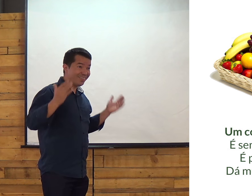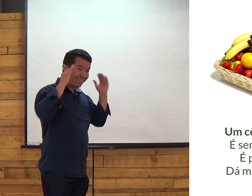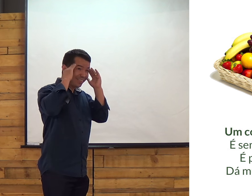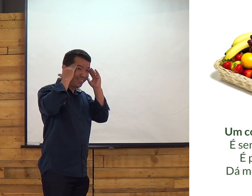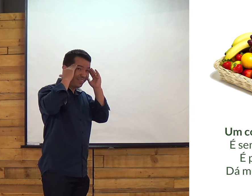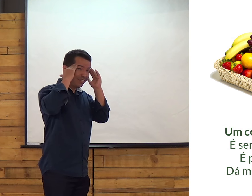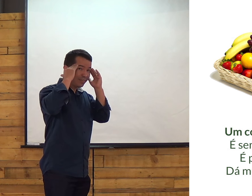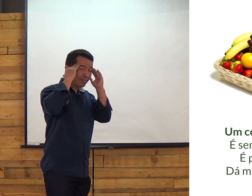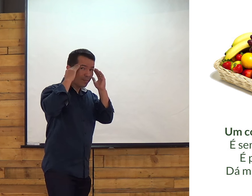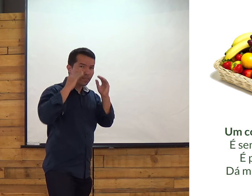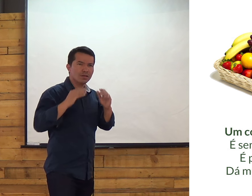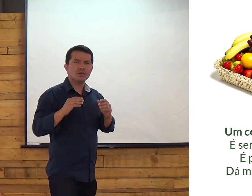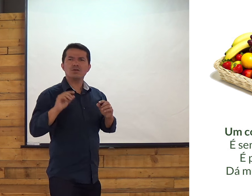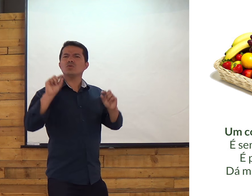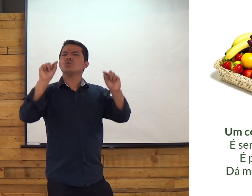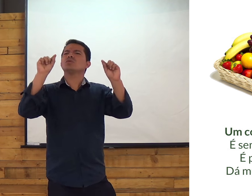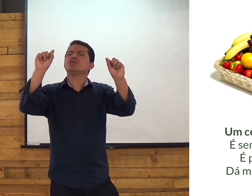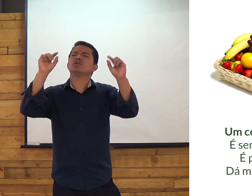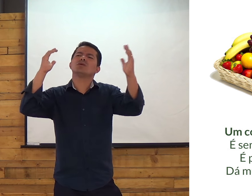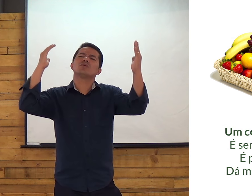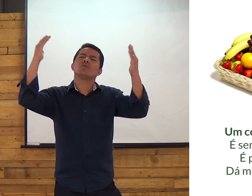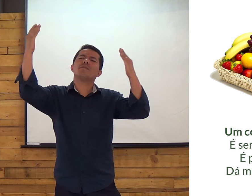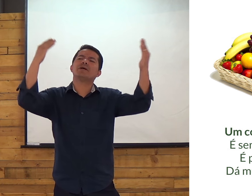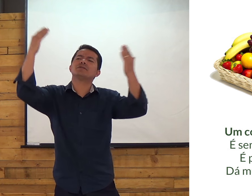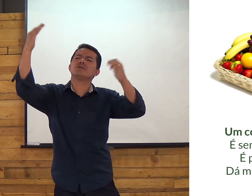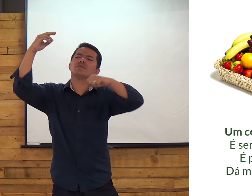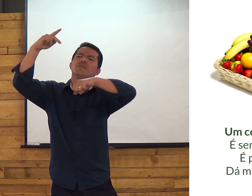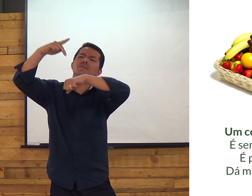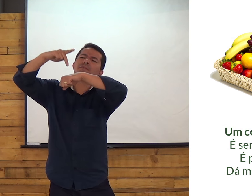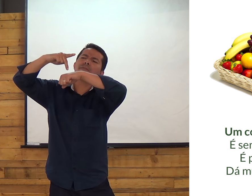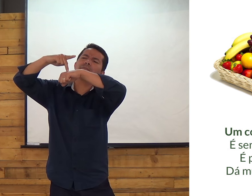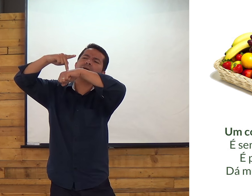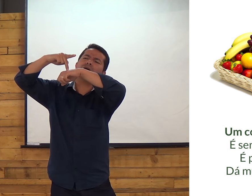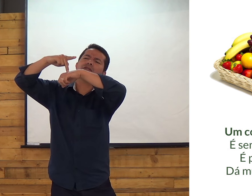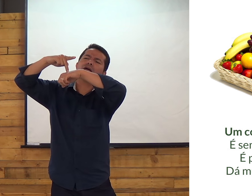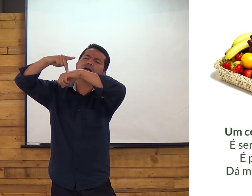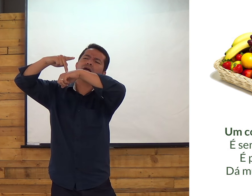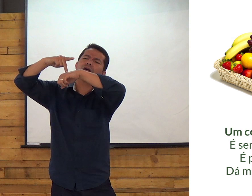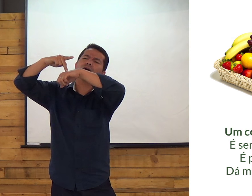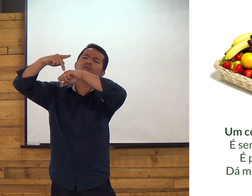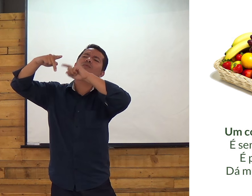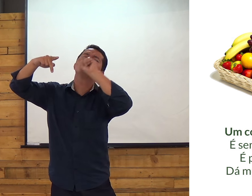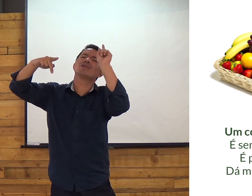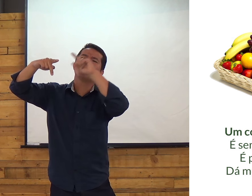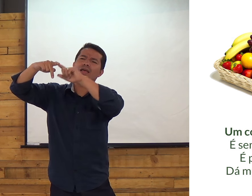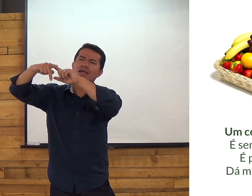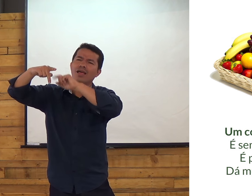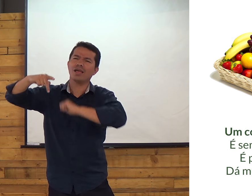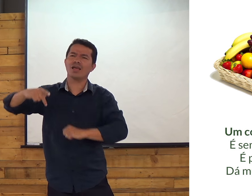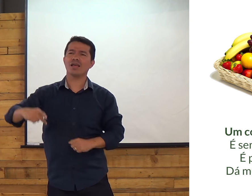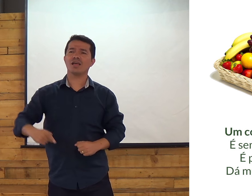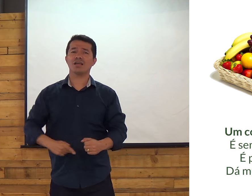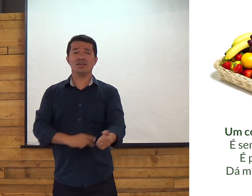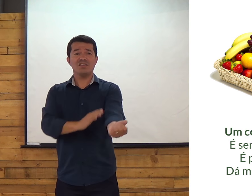não deixa a raiz alcançar a profundidade. Agora, essa comparação: o que que é a